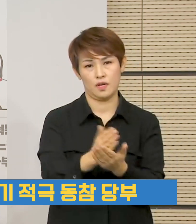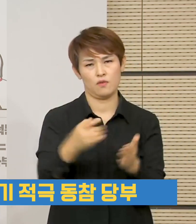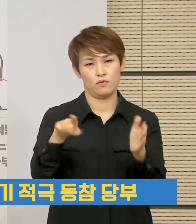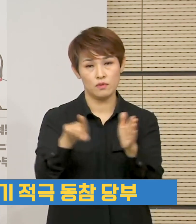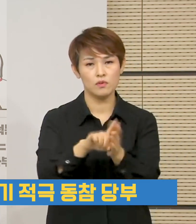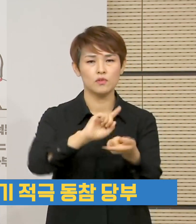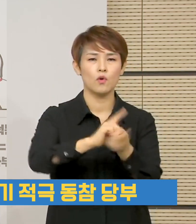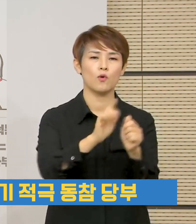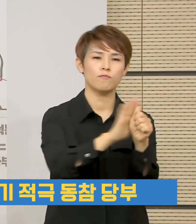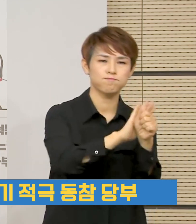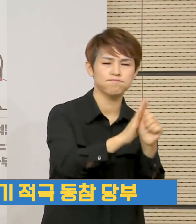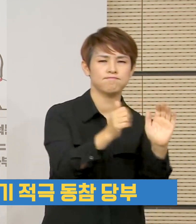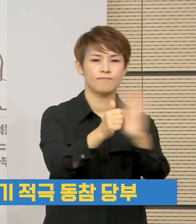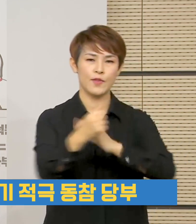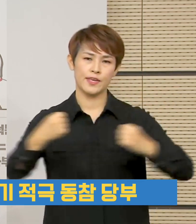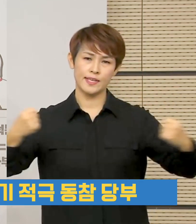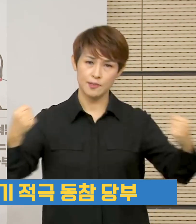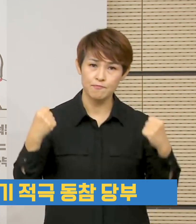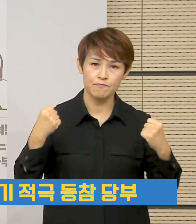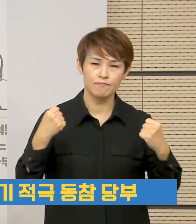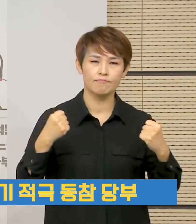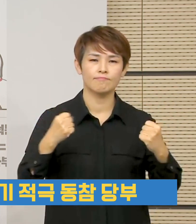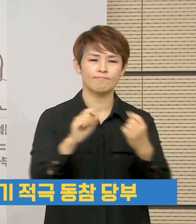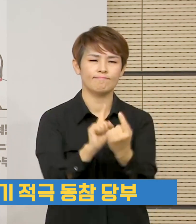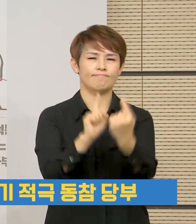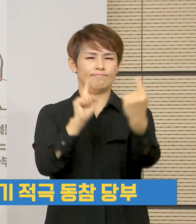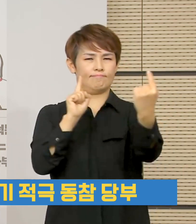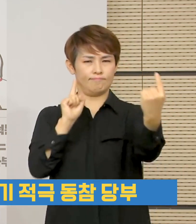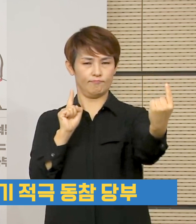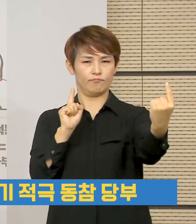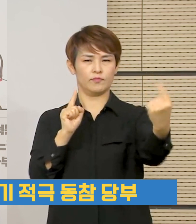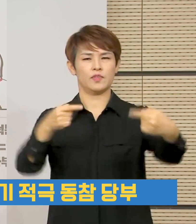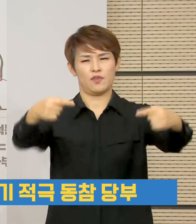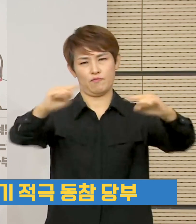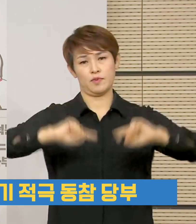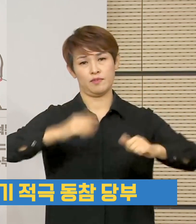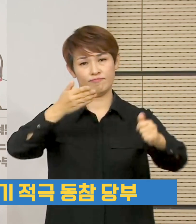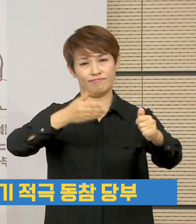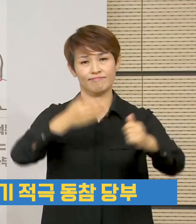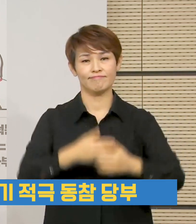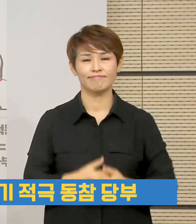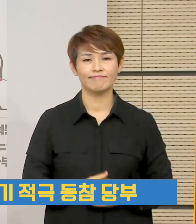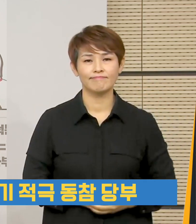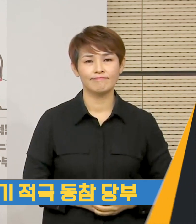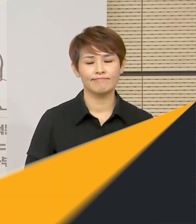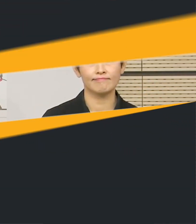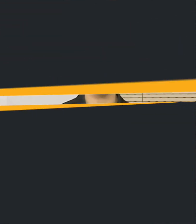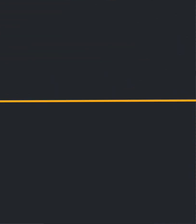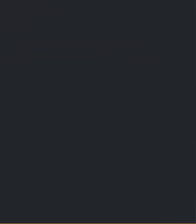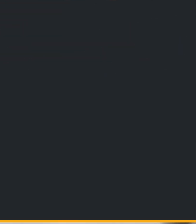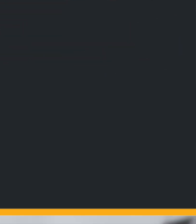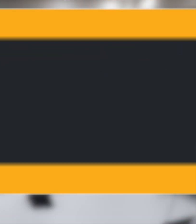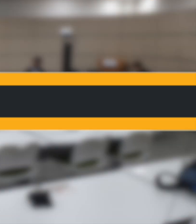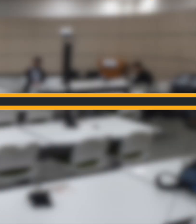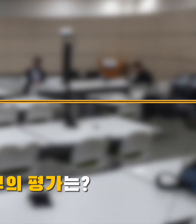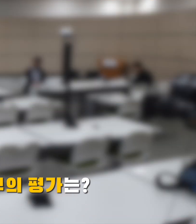위로하고 조금 더 해 몰래 사회적 그리 2기에 적극 참여해 주시기를 끄덕 당부드립니다